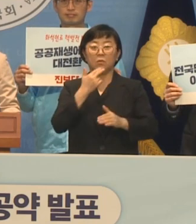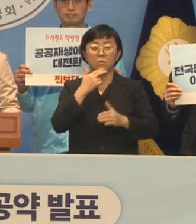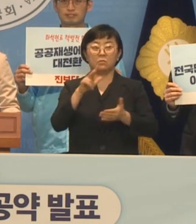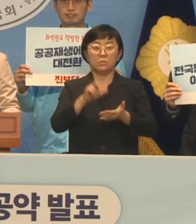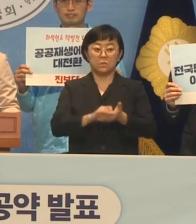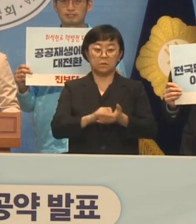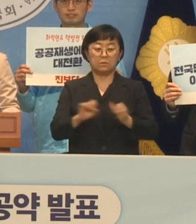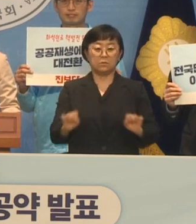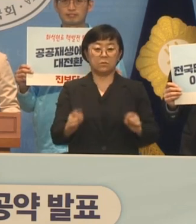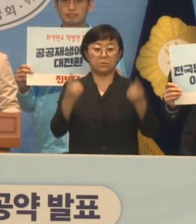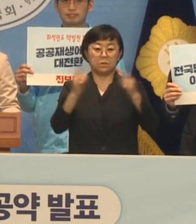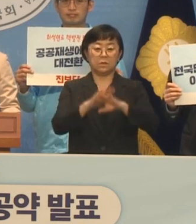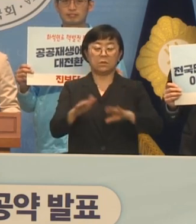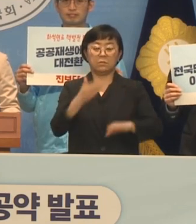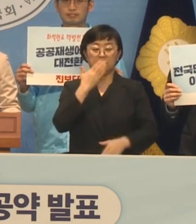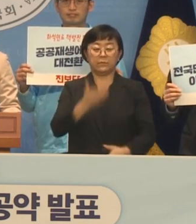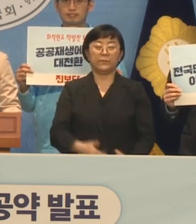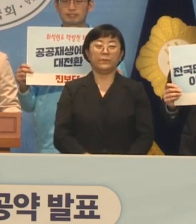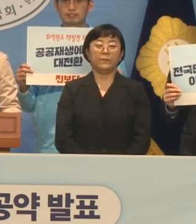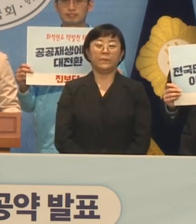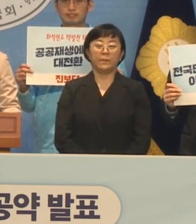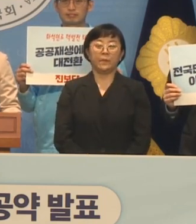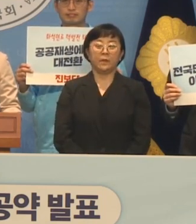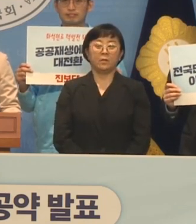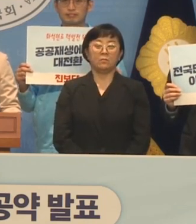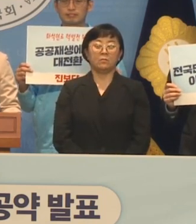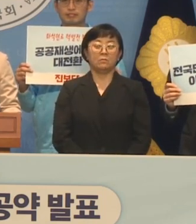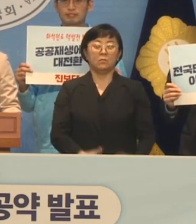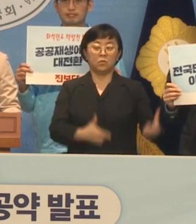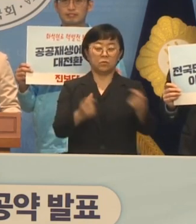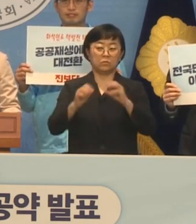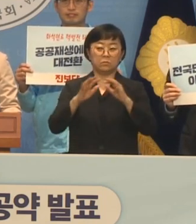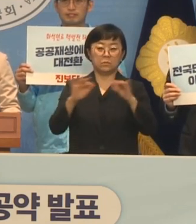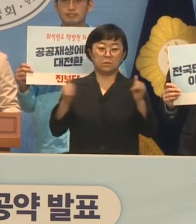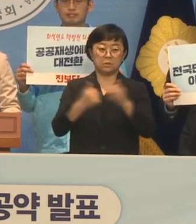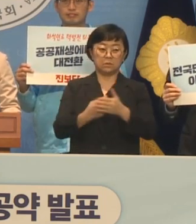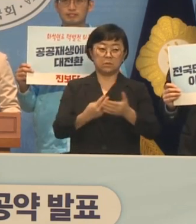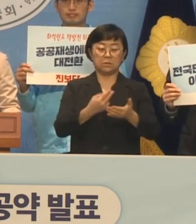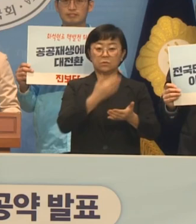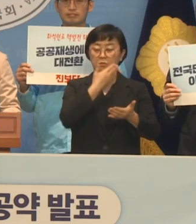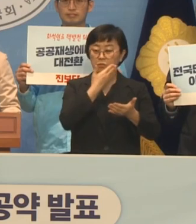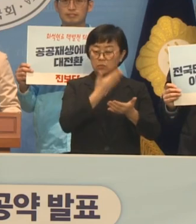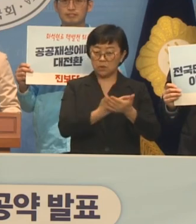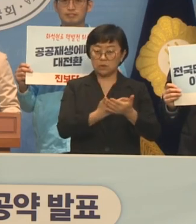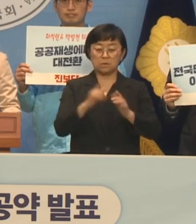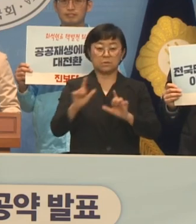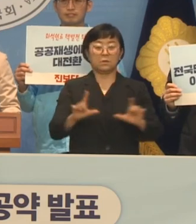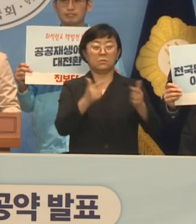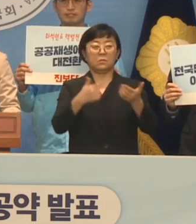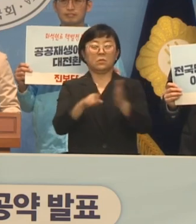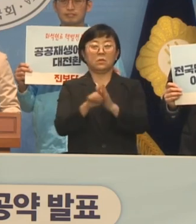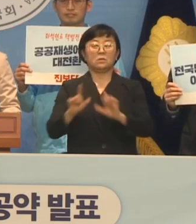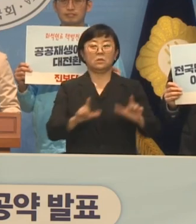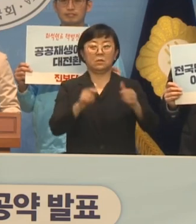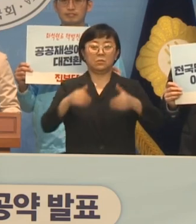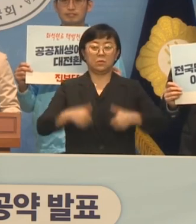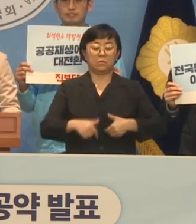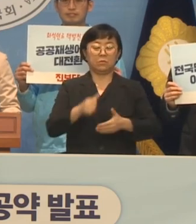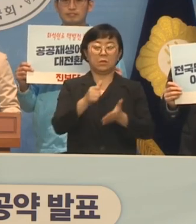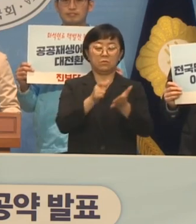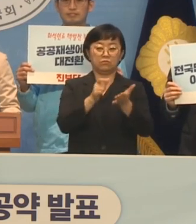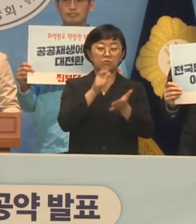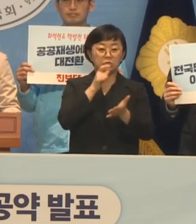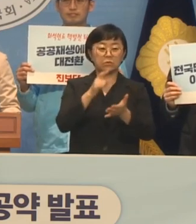동시에 해결할 수 있습니다. 모든 국민들의 존엄한 삶을 위하여 생활에 필요한 물전기,